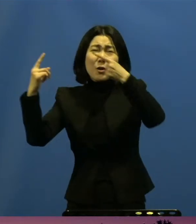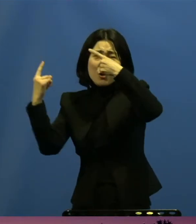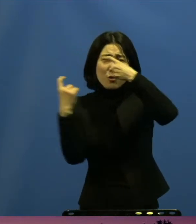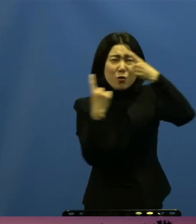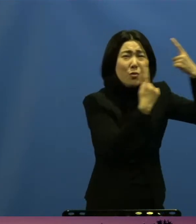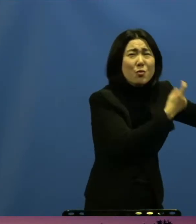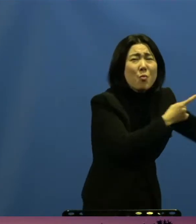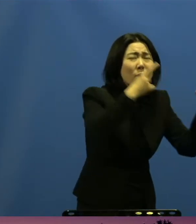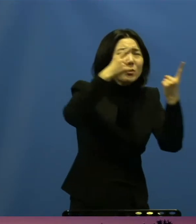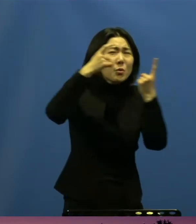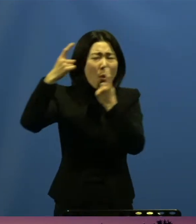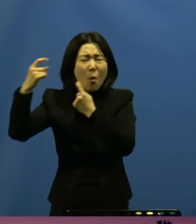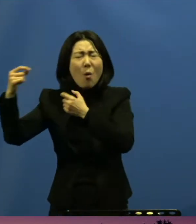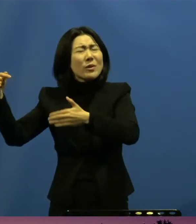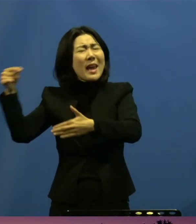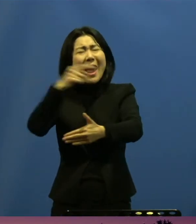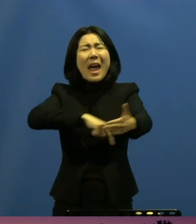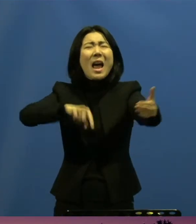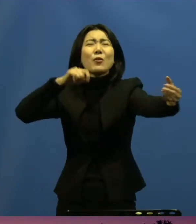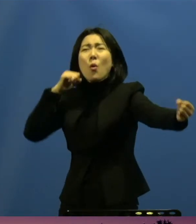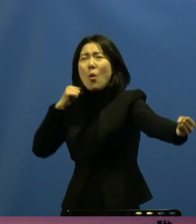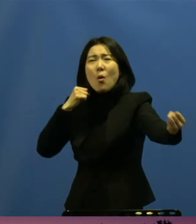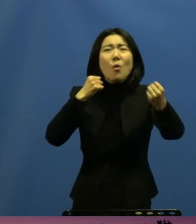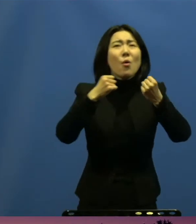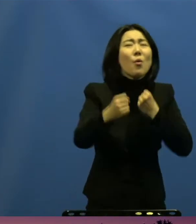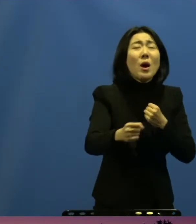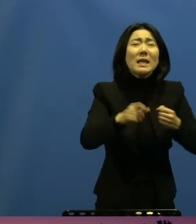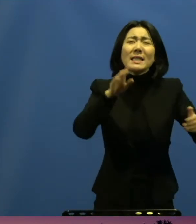수많은 유혹 속에도